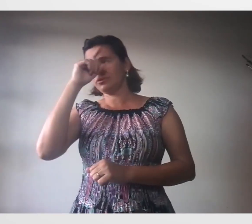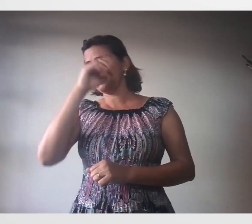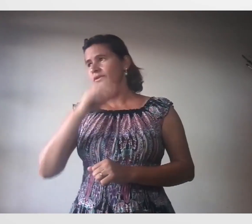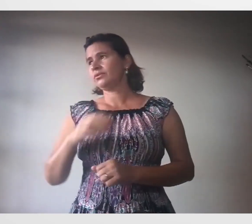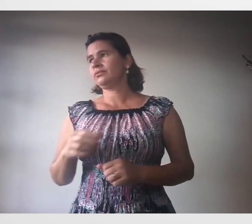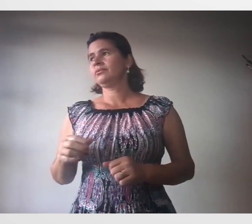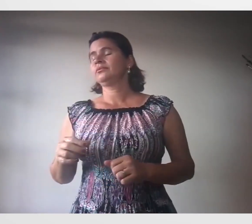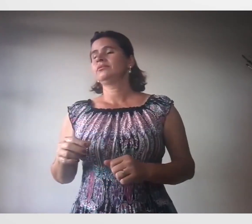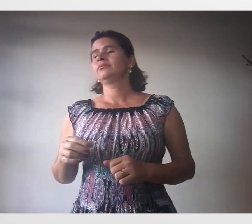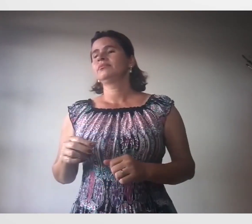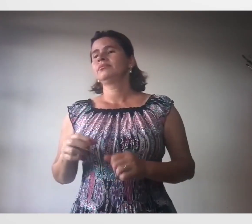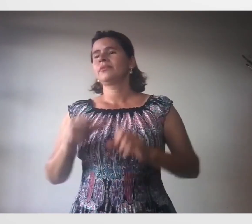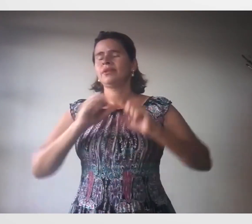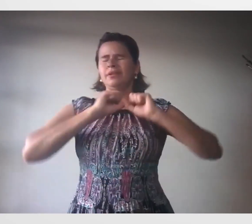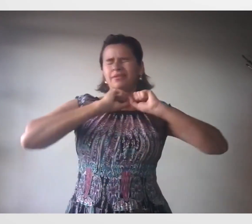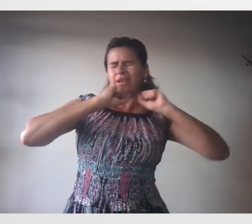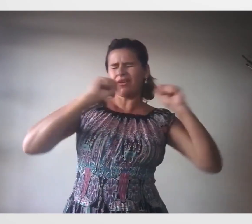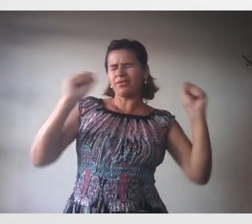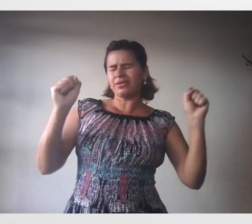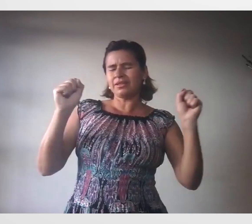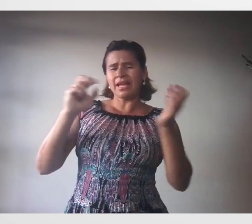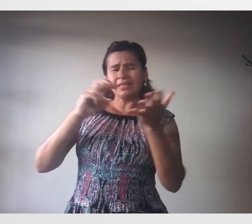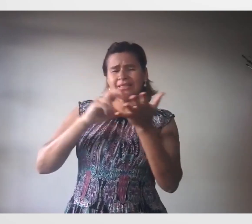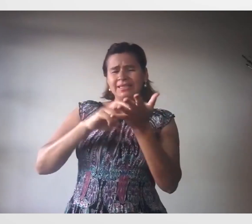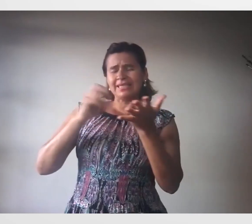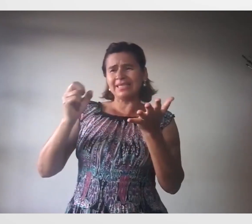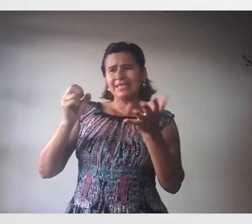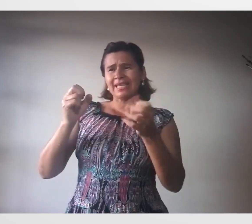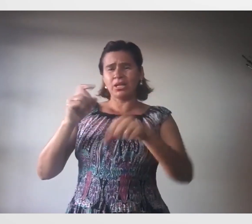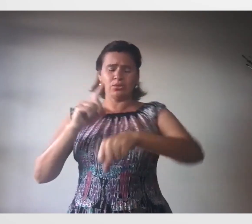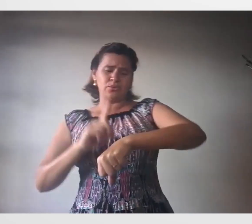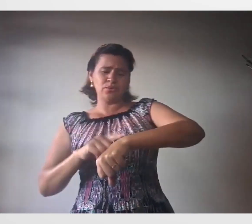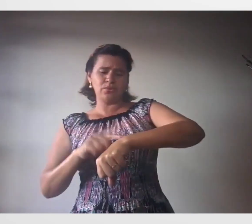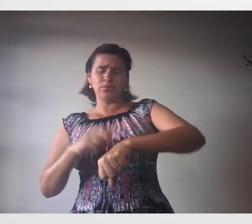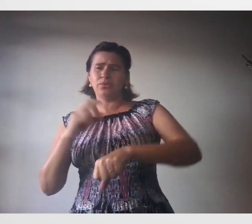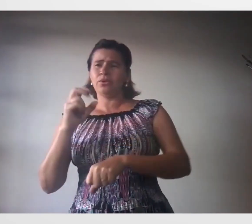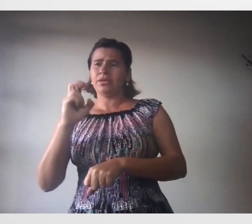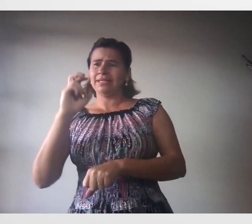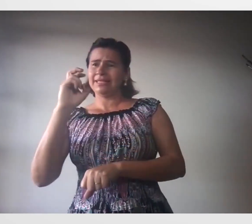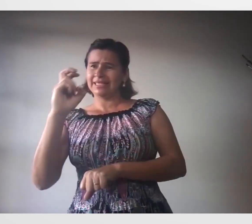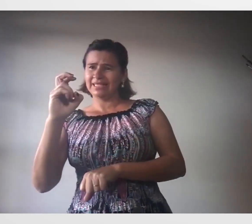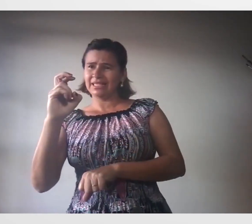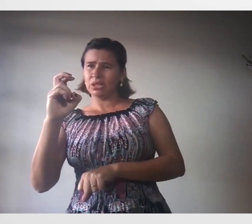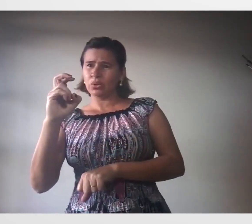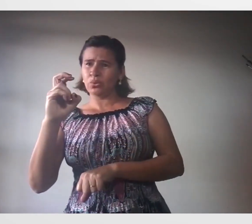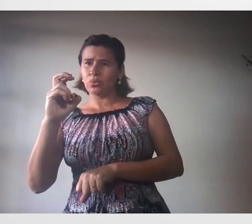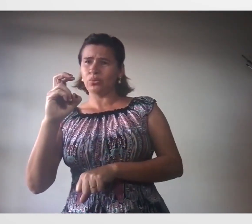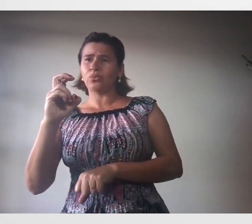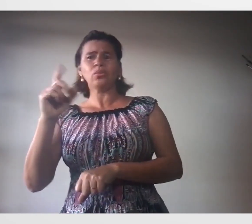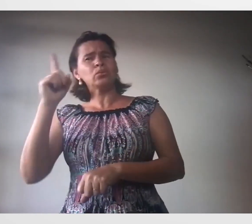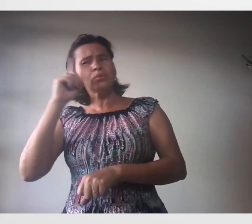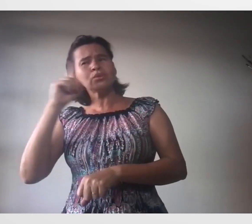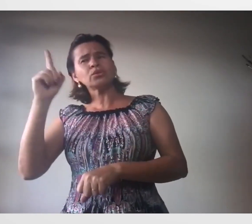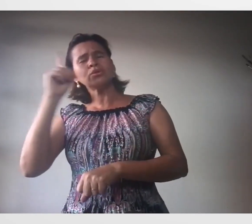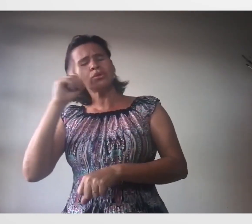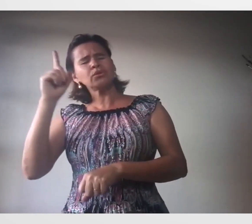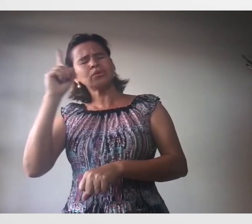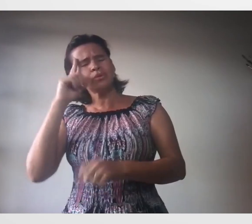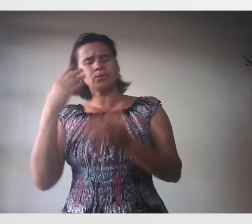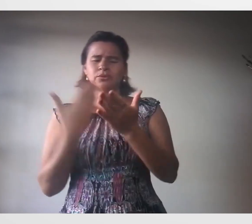e teve alguns desafios no começo. Eu sou ocupada e precisei acordar um pouco mais